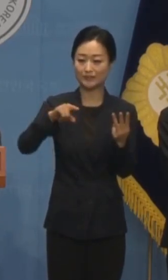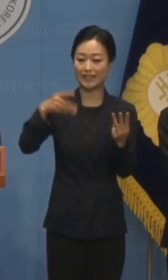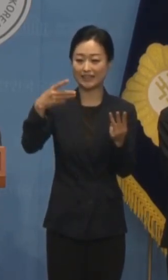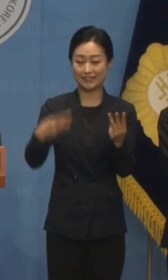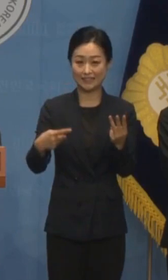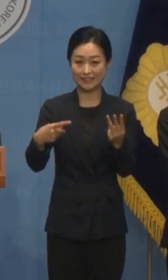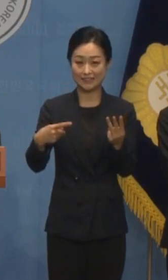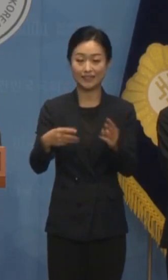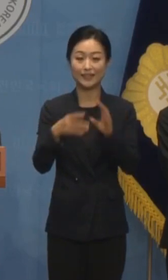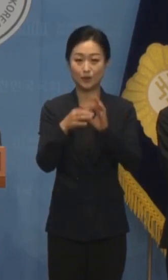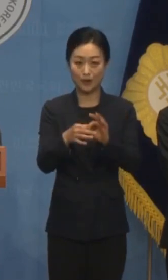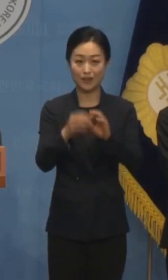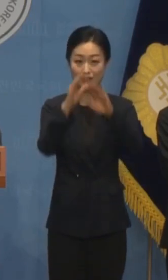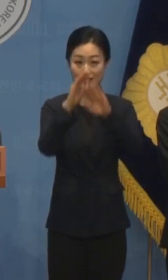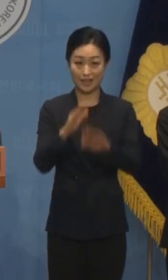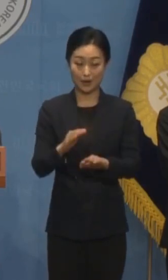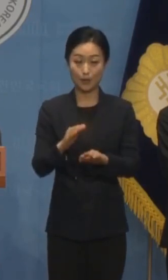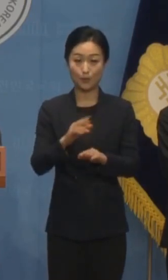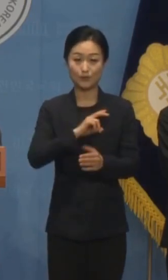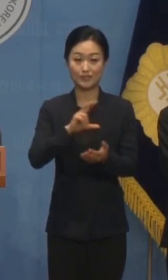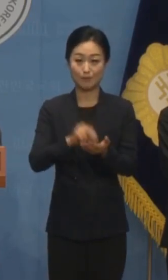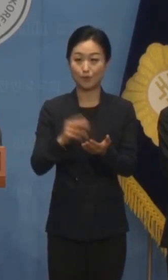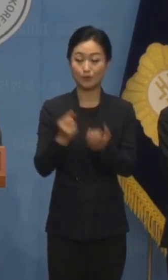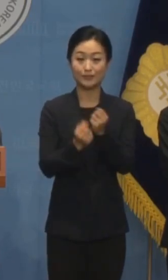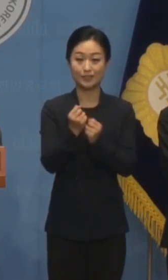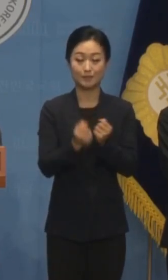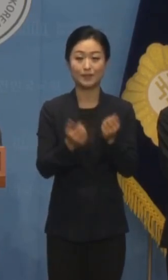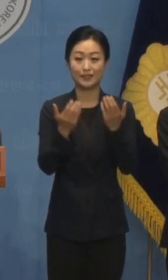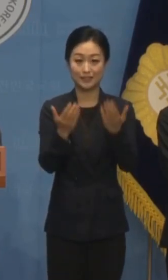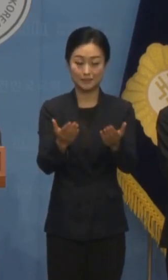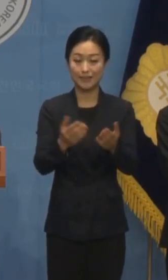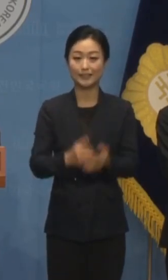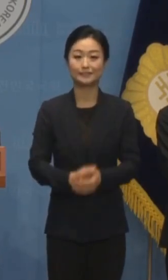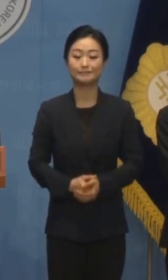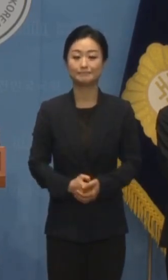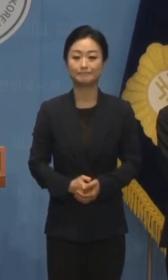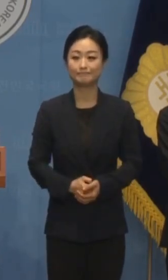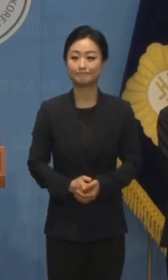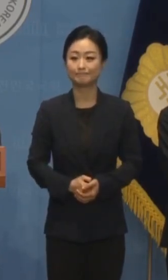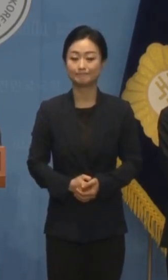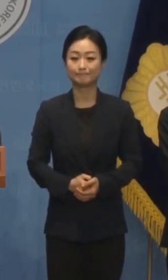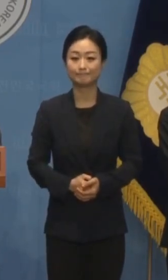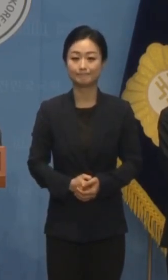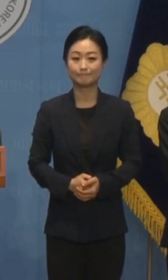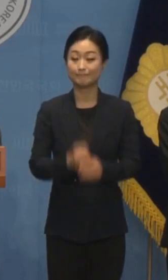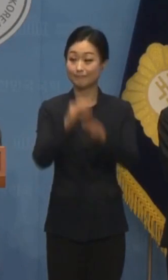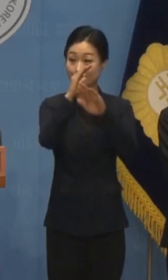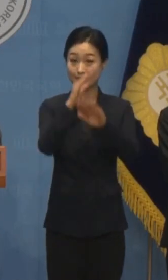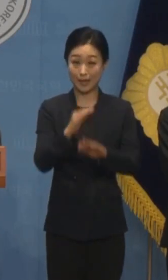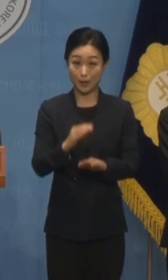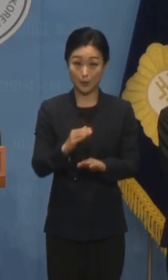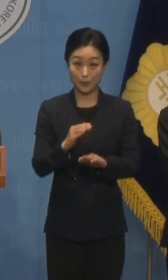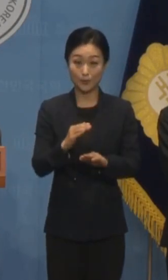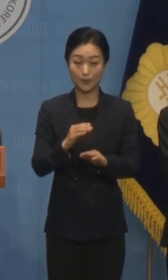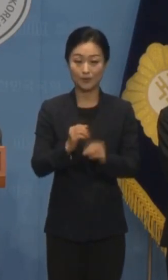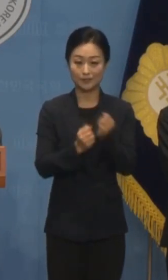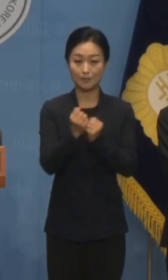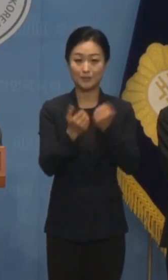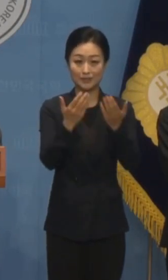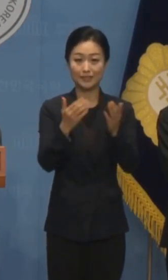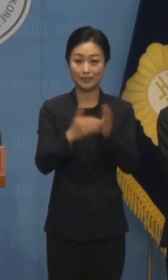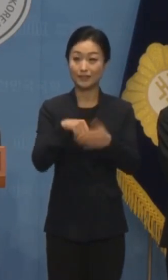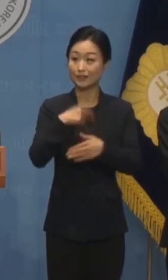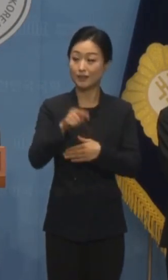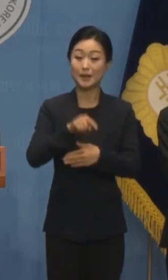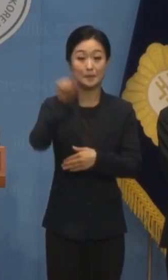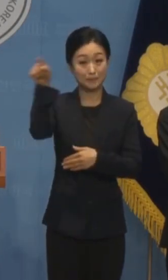지명 당장 철회해야라는 제목으로 기자회견을 하겠습니다. 기자회견문을 낭독한 이후에 밖에